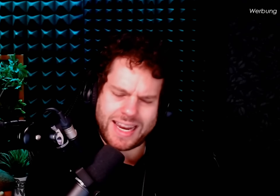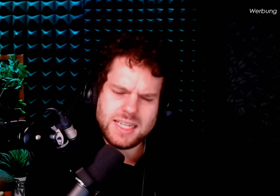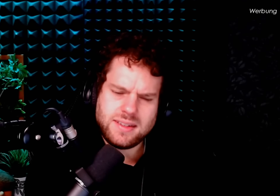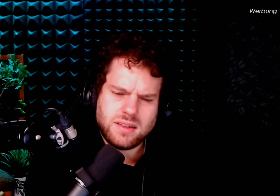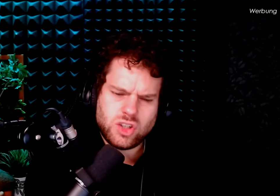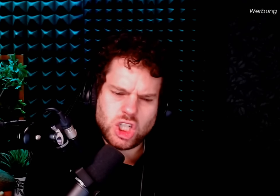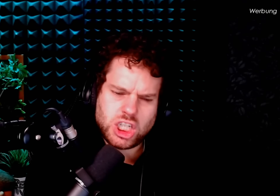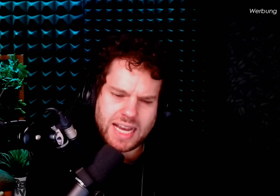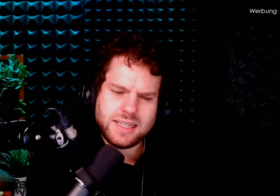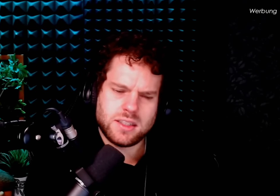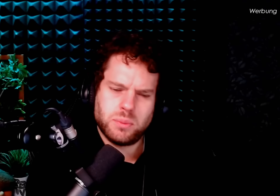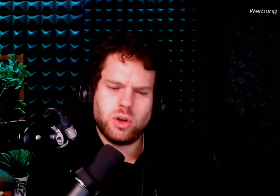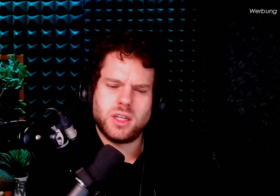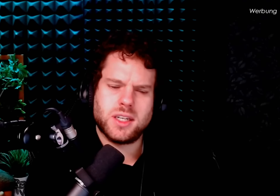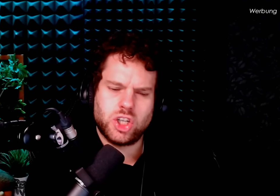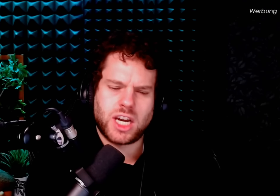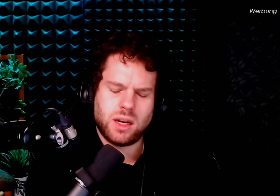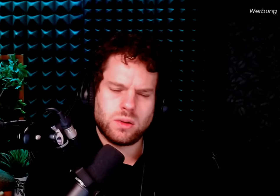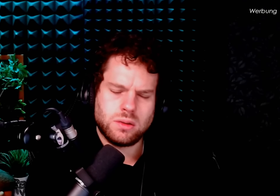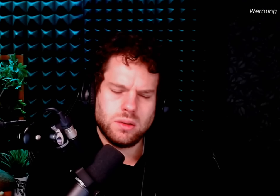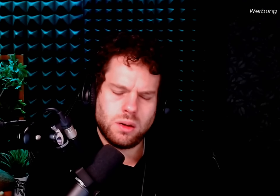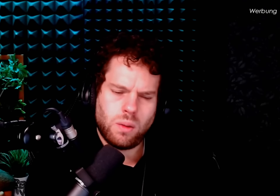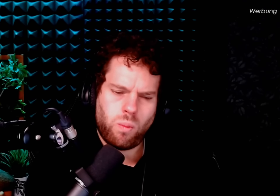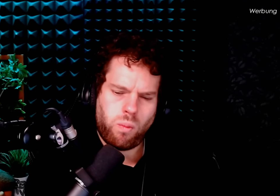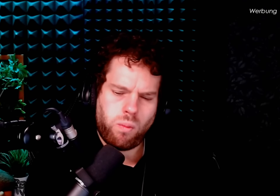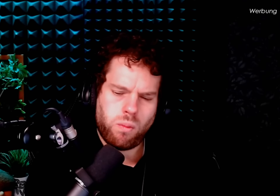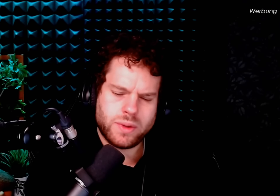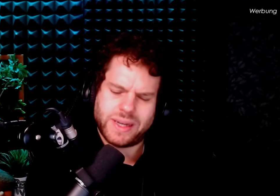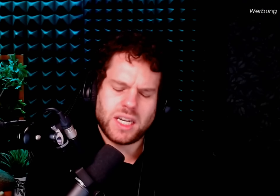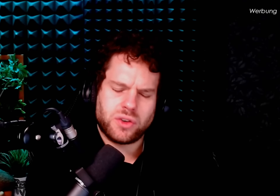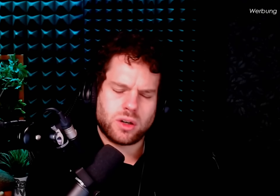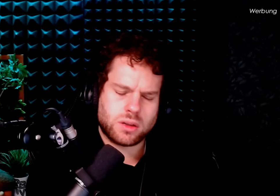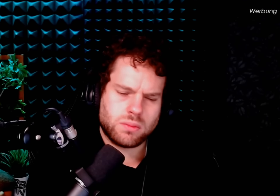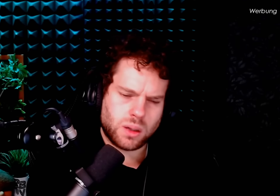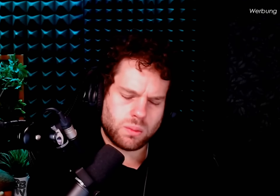Eigentlich die schlechtestmögliche Entscheidung, die man treffen könnte, ja.